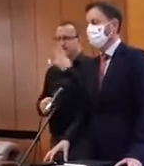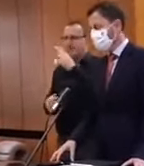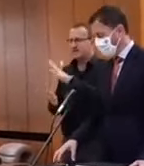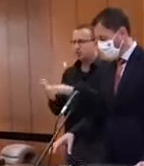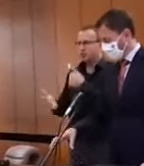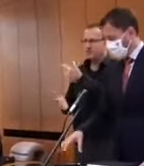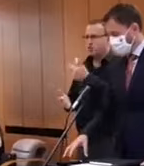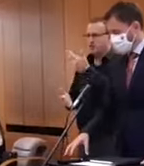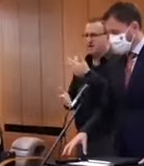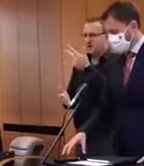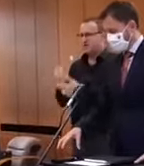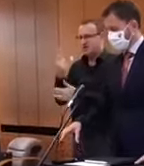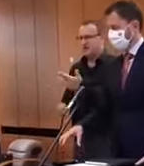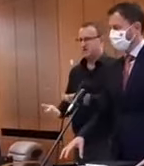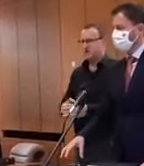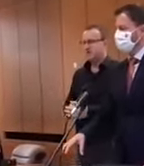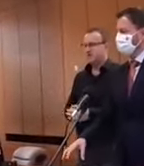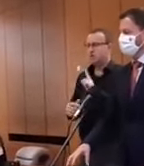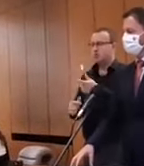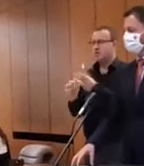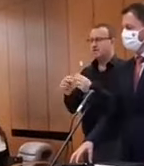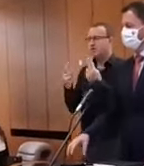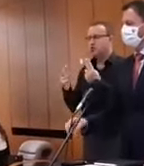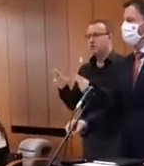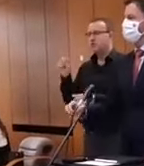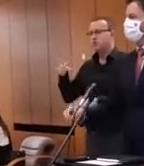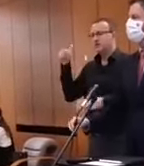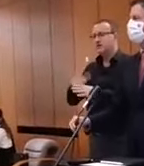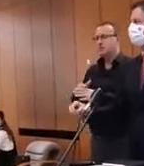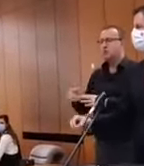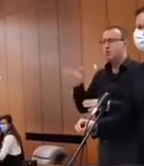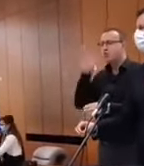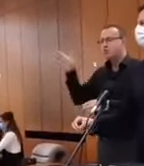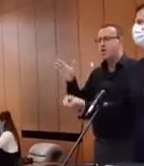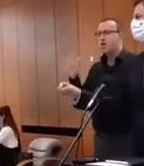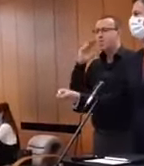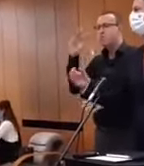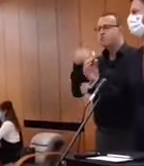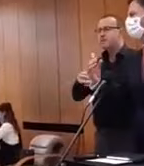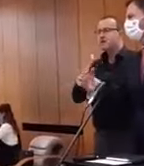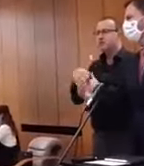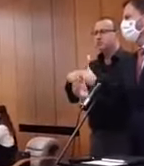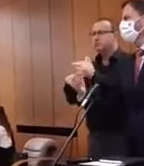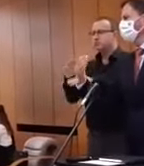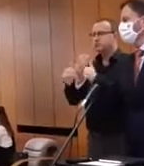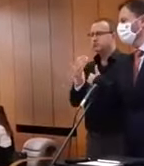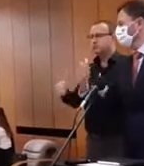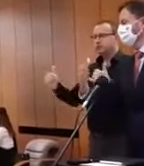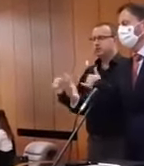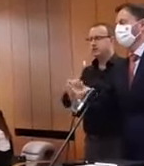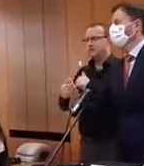prvých rokoch určite je. Druhá vec je, že je dôležité, aby bolo zabezpečené, že budú pribúdať byty pre